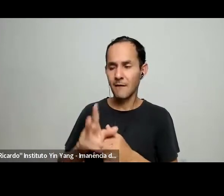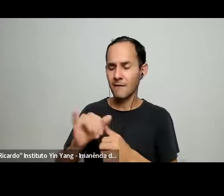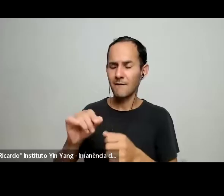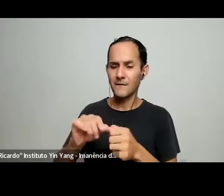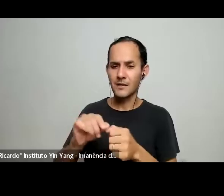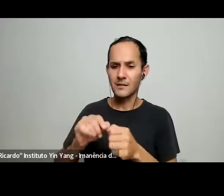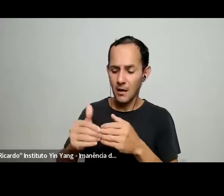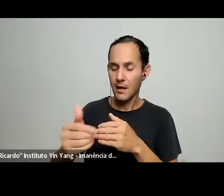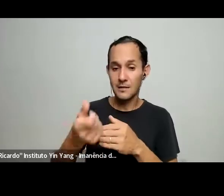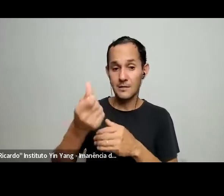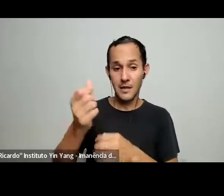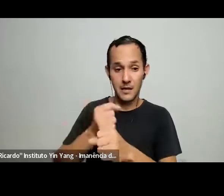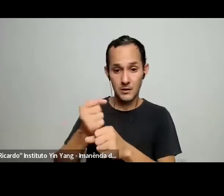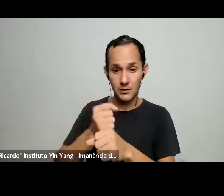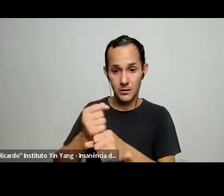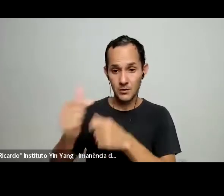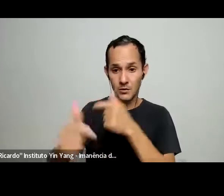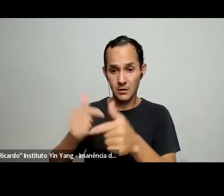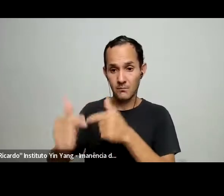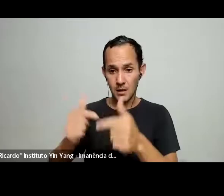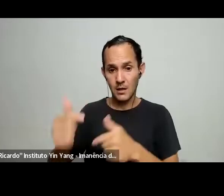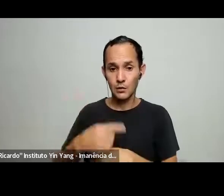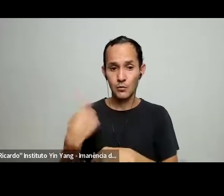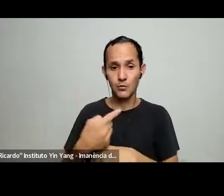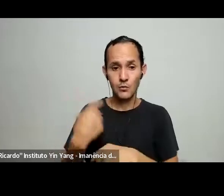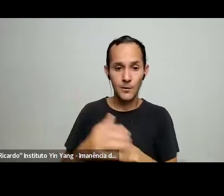fazer 6 anos de existência. A gente